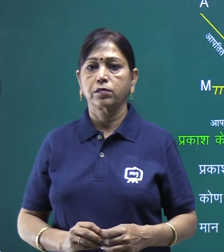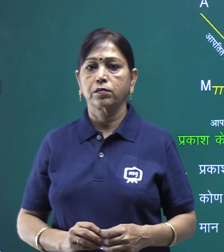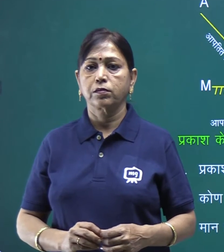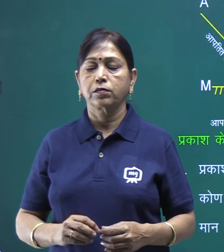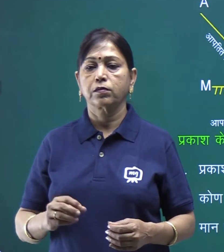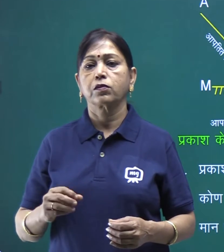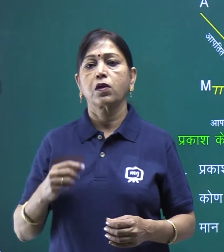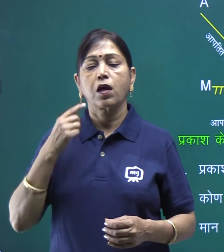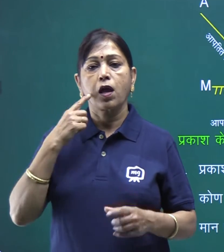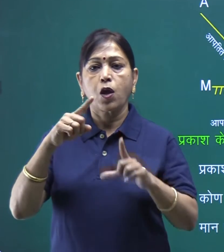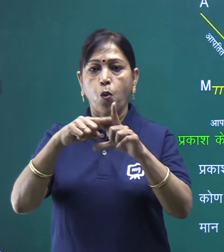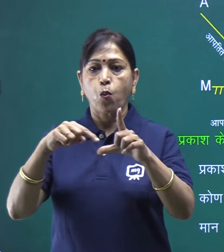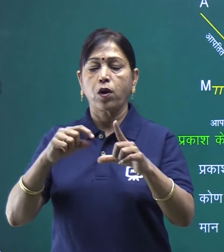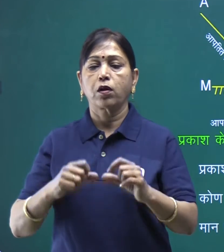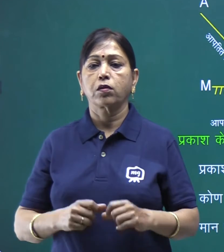आई आपतन कोण है,